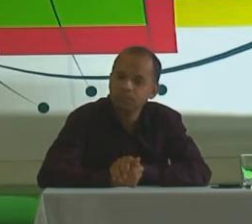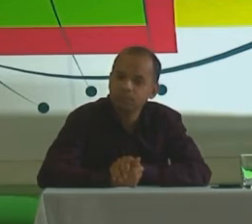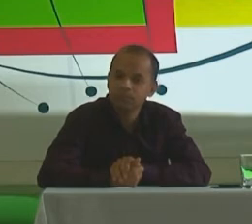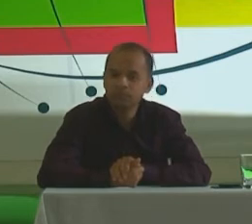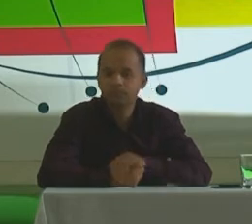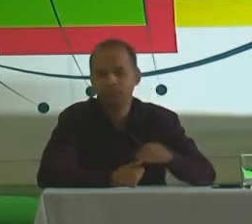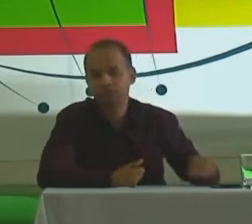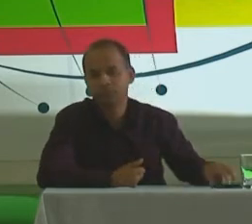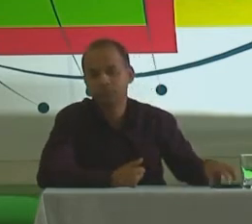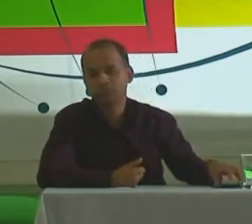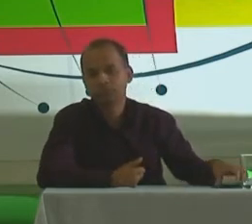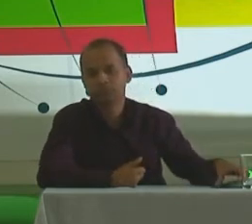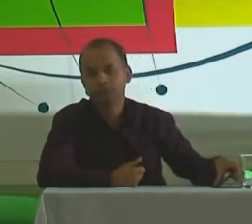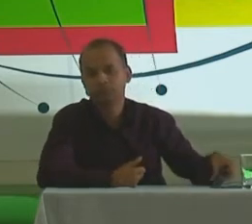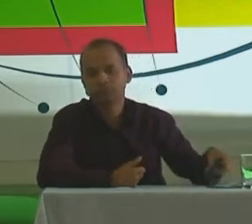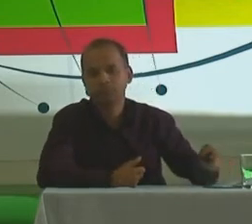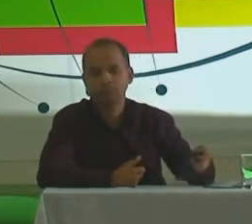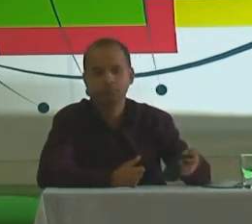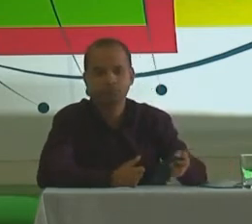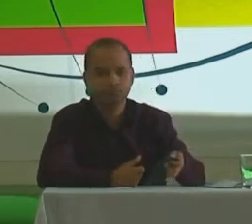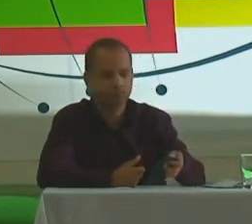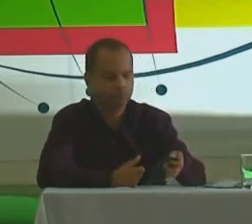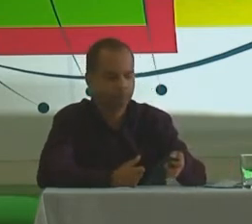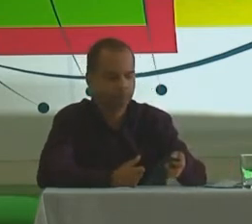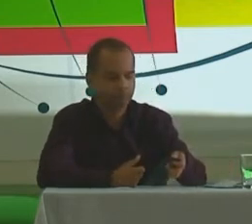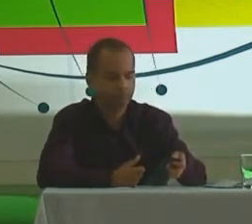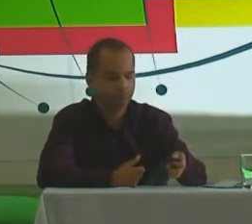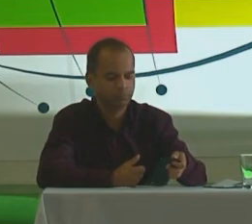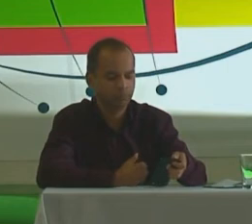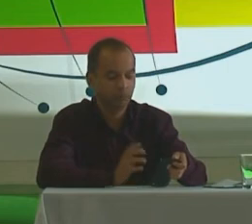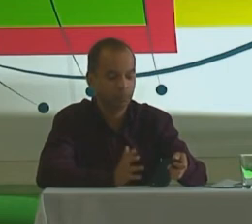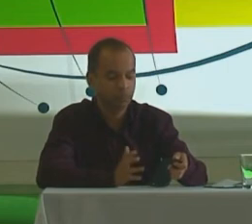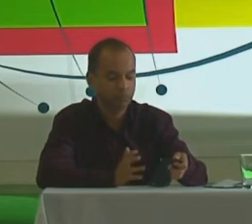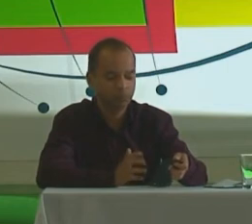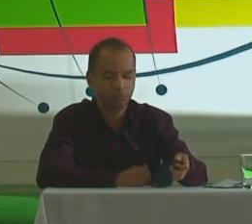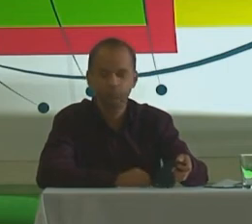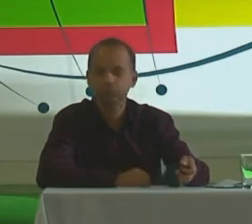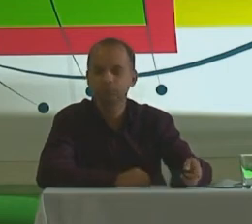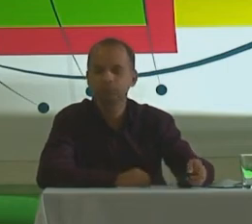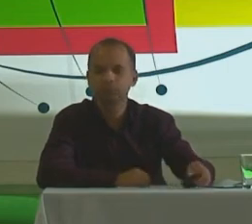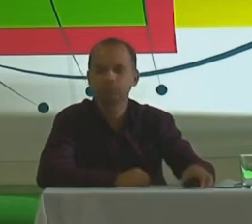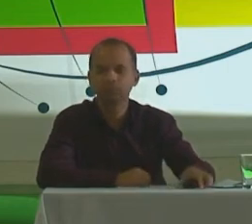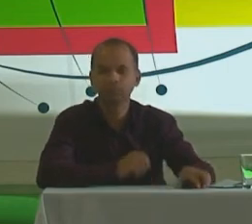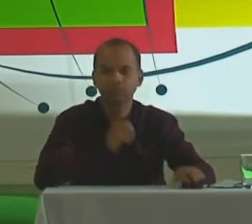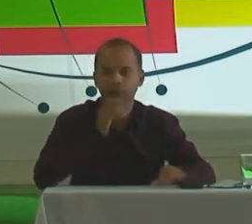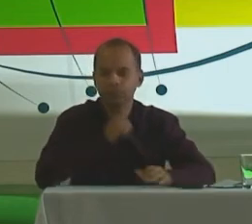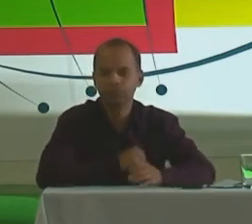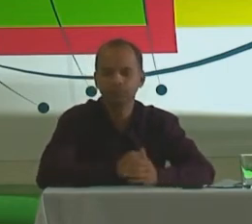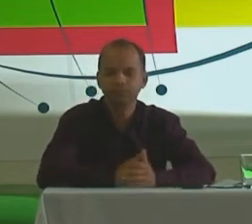porque ainda temos uma programação a cumprir, né, e a noite já está entrando, tá ok?